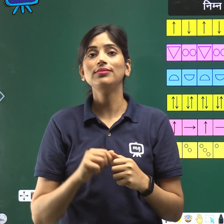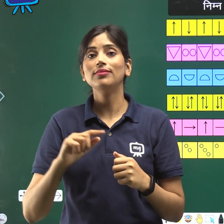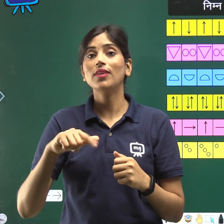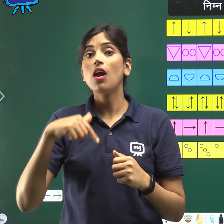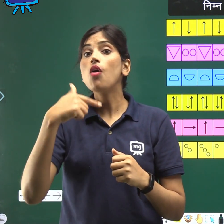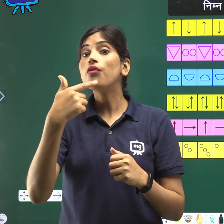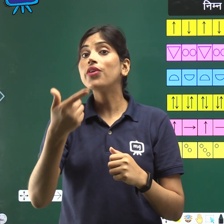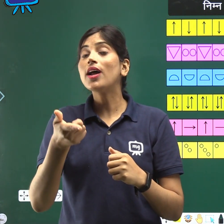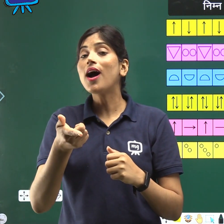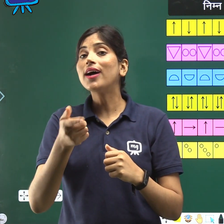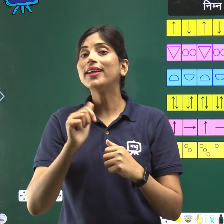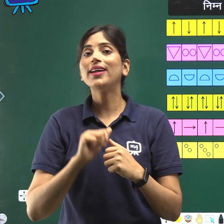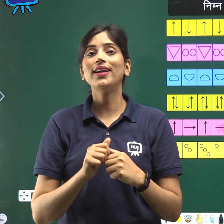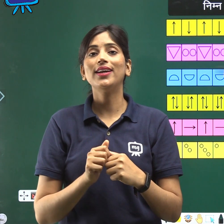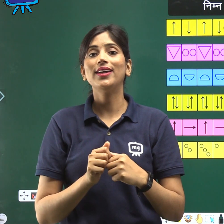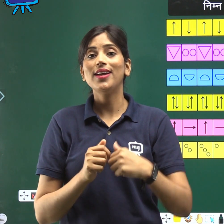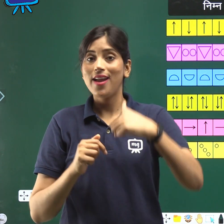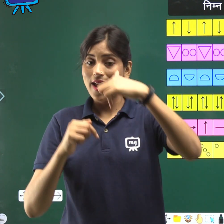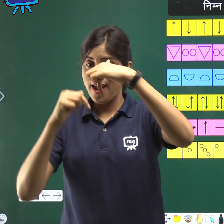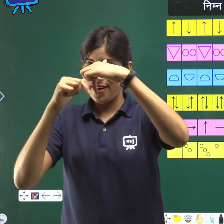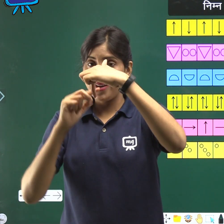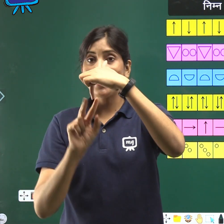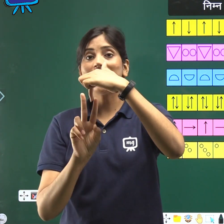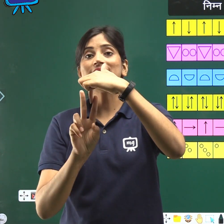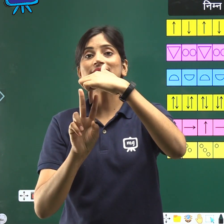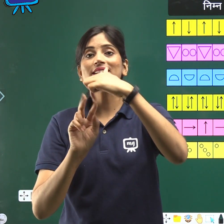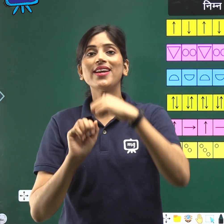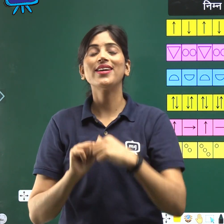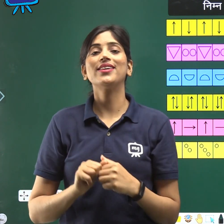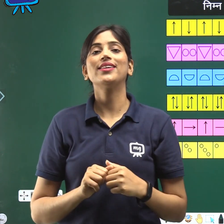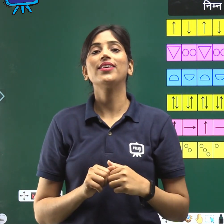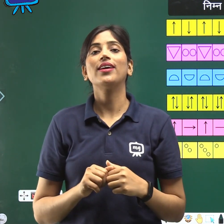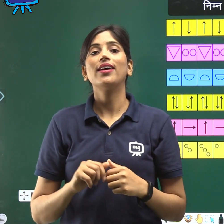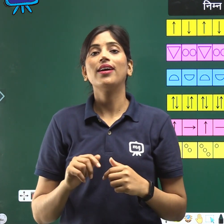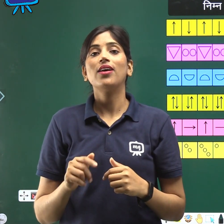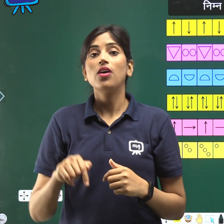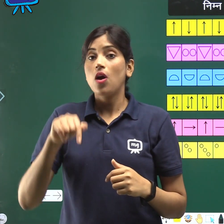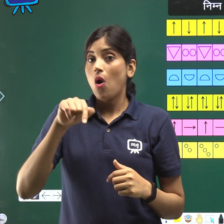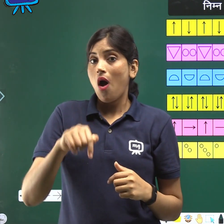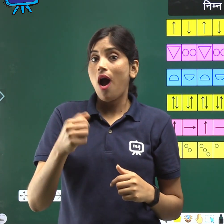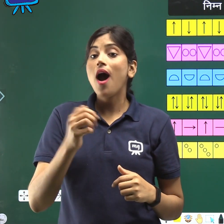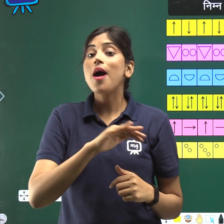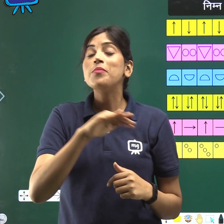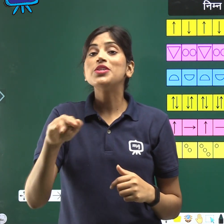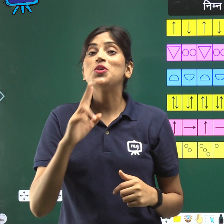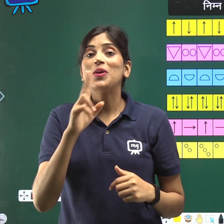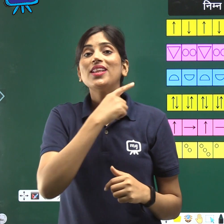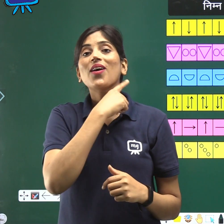फिर आगे नीचे की तरफ। अब बच्चों बताओ,